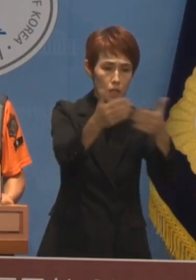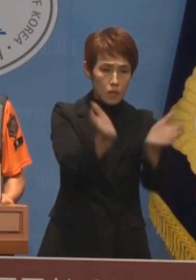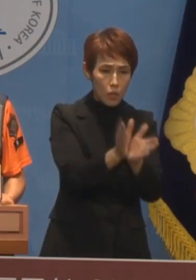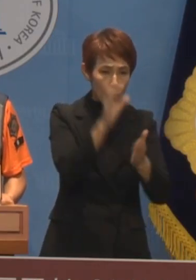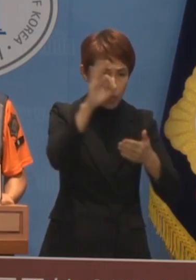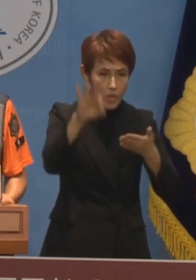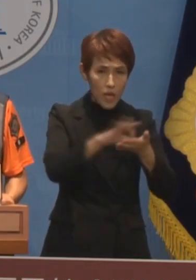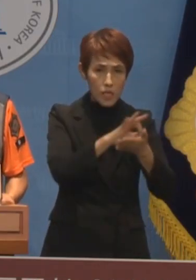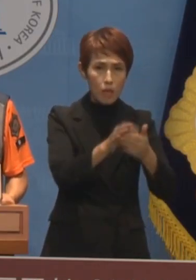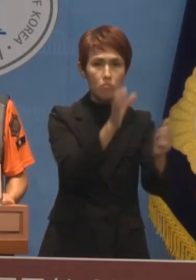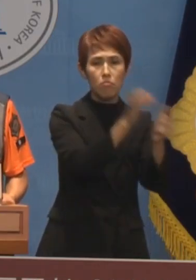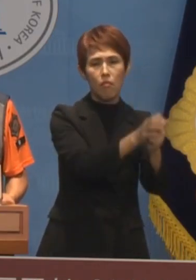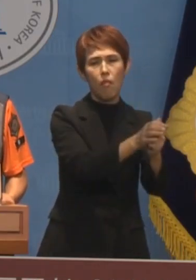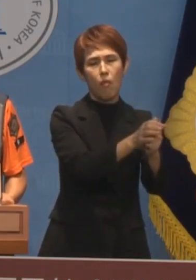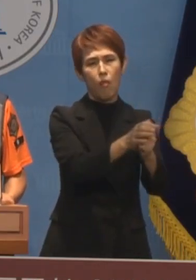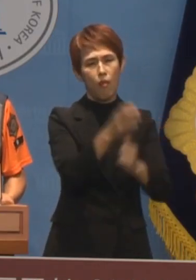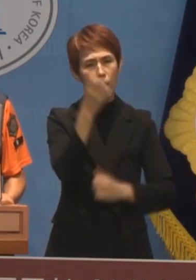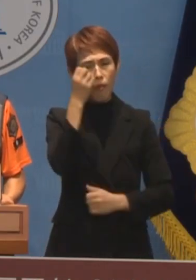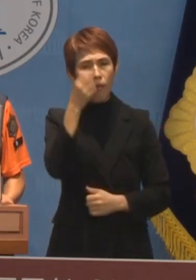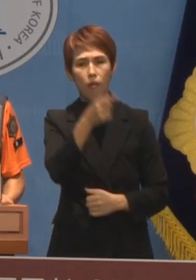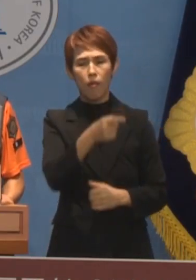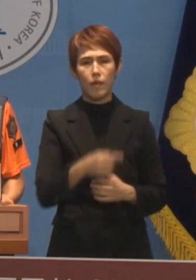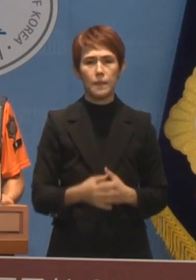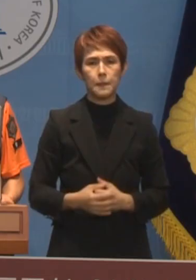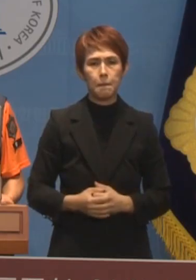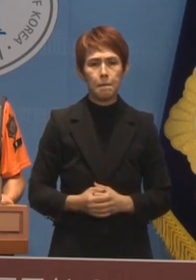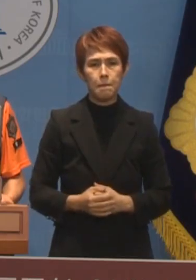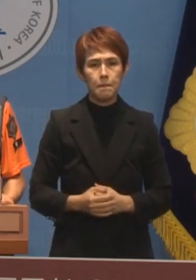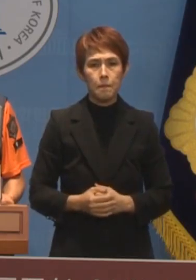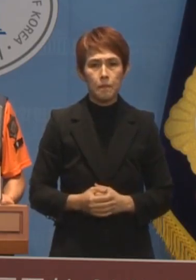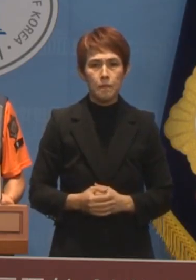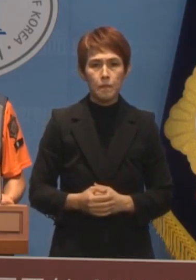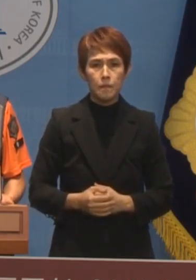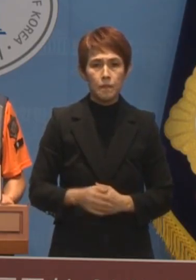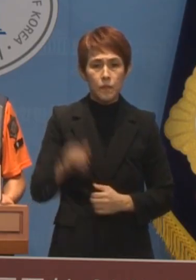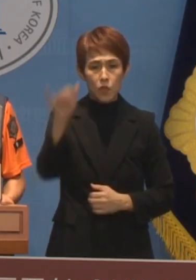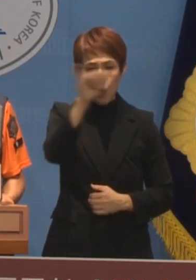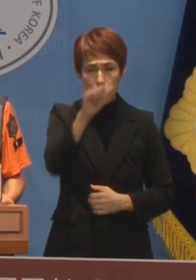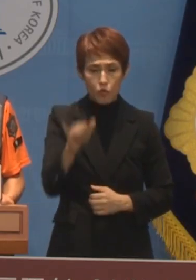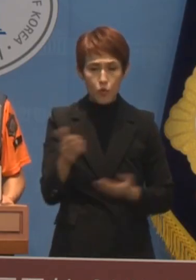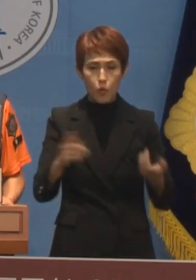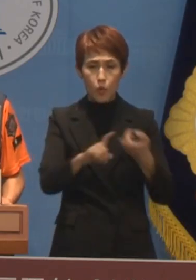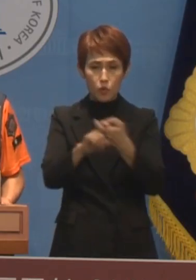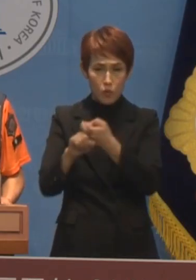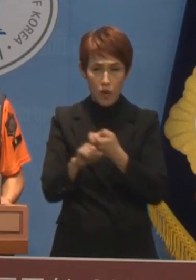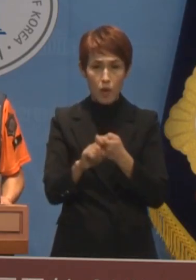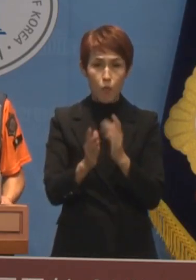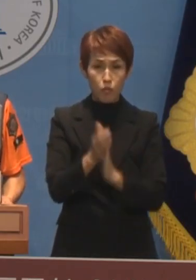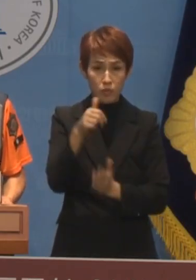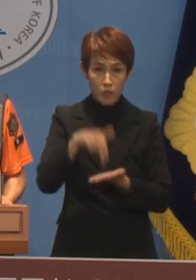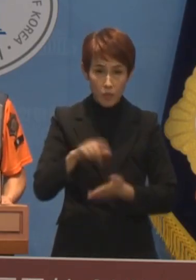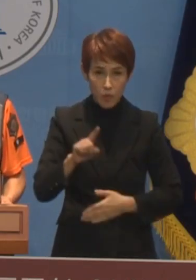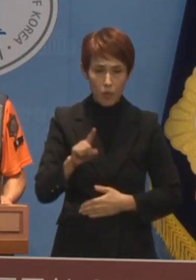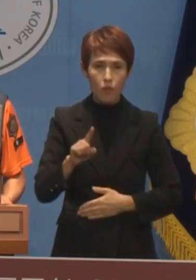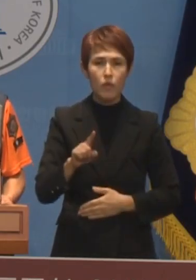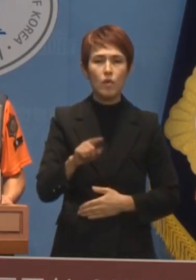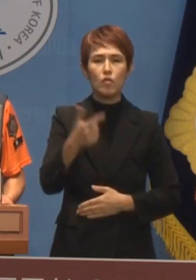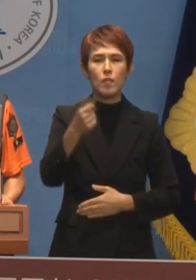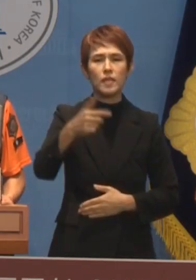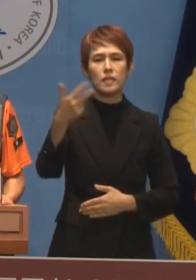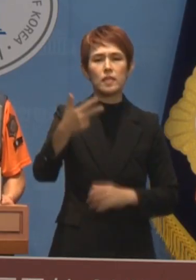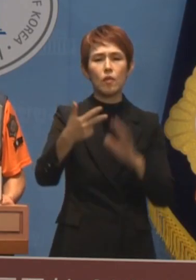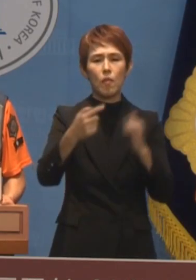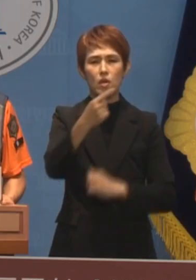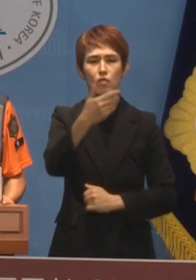의존하는 아주 기형적 구조이다. 전국 공무원 노동조합 소방본부는 전국의 6만 7천